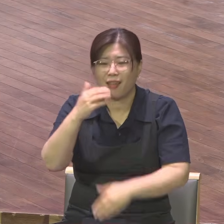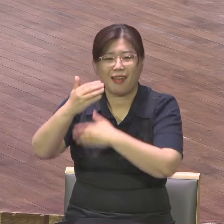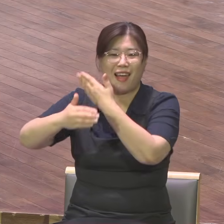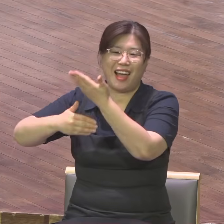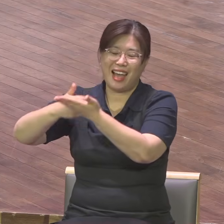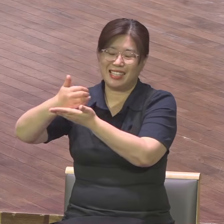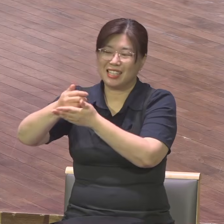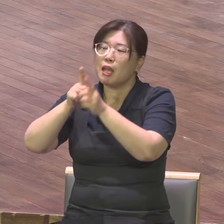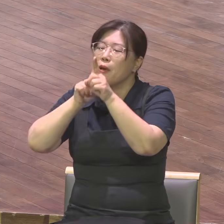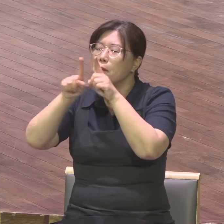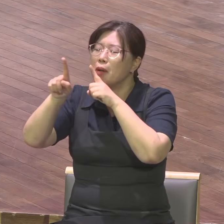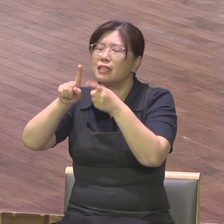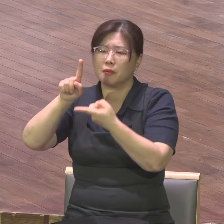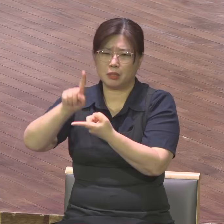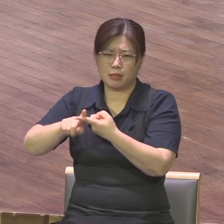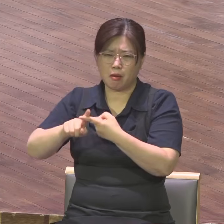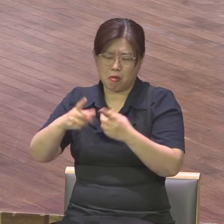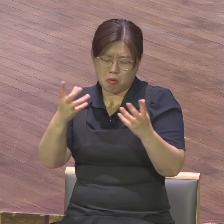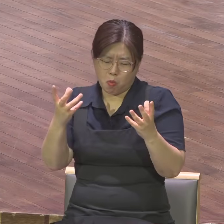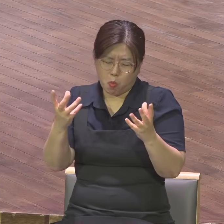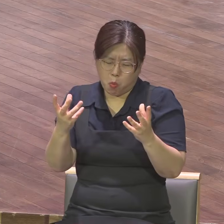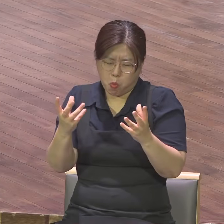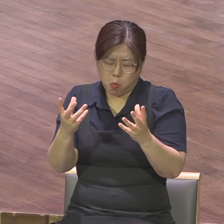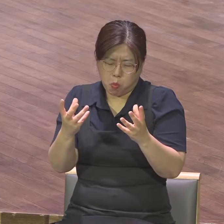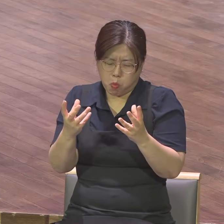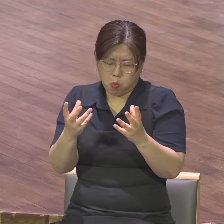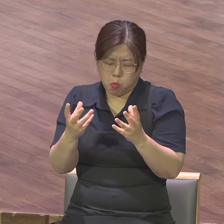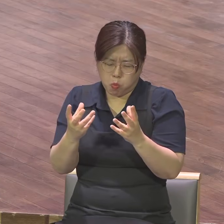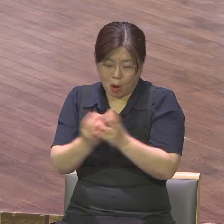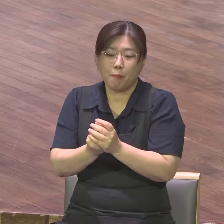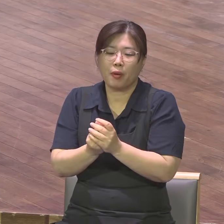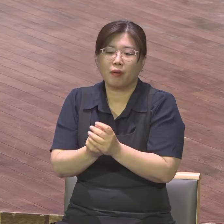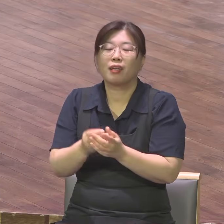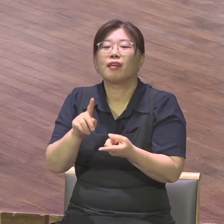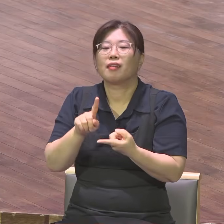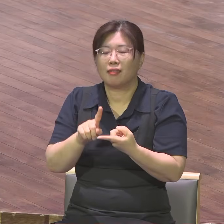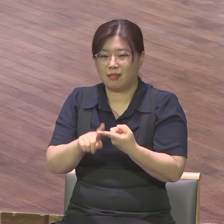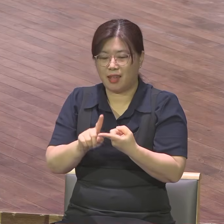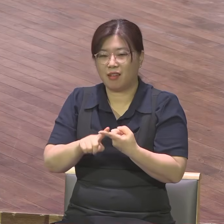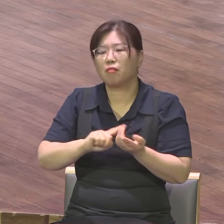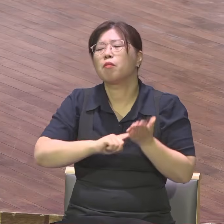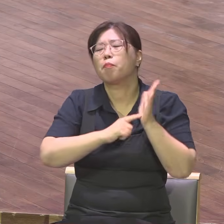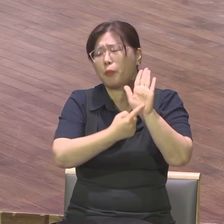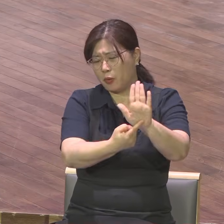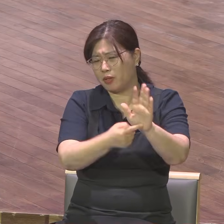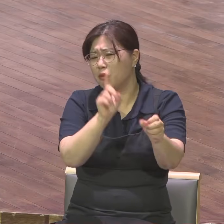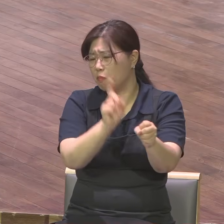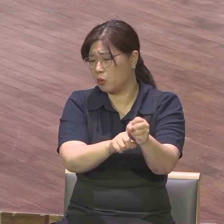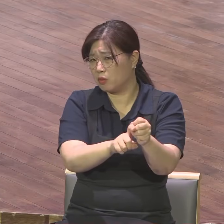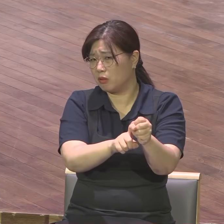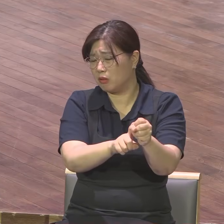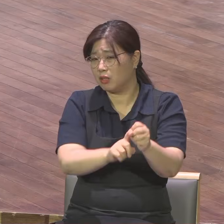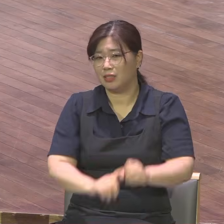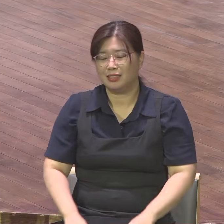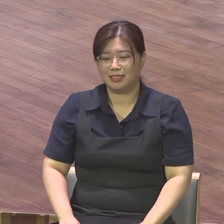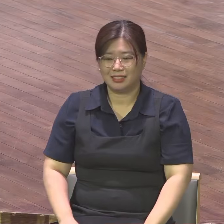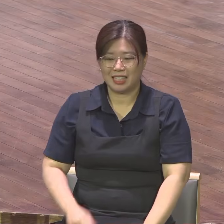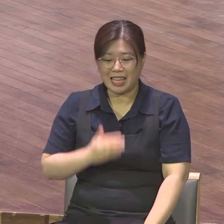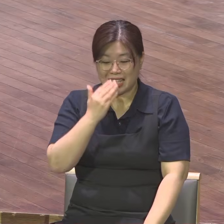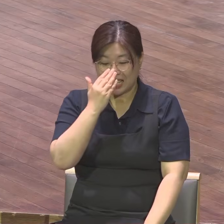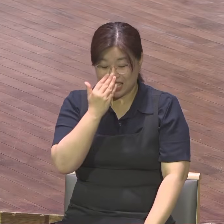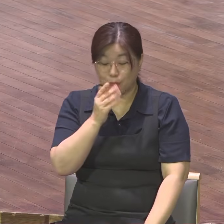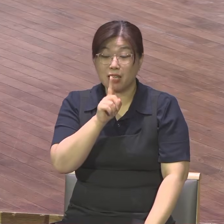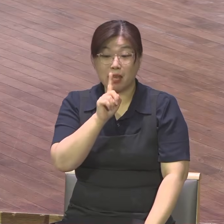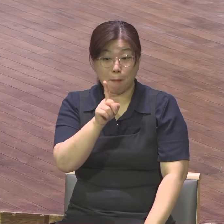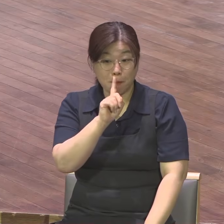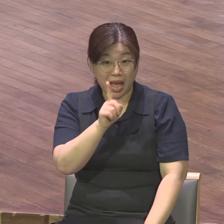대한 완전하고 전인적인 이 헌신을 나타냅니다. 히브리어의 이 알파벳의